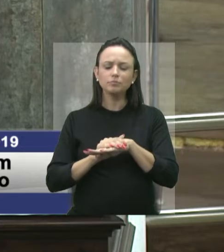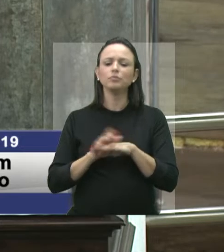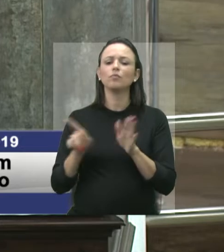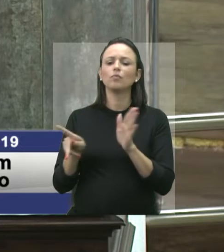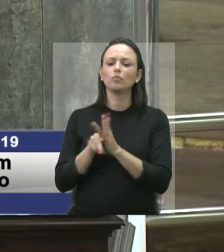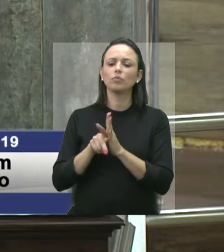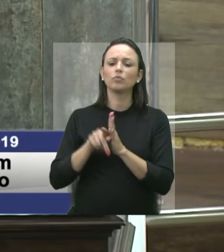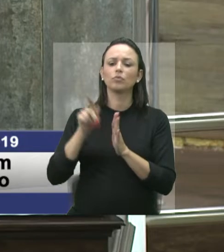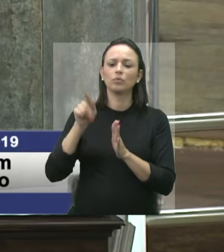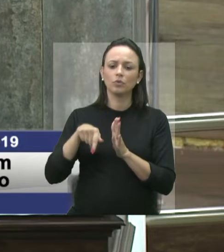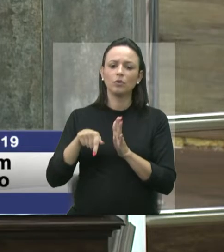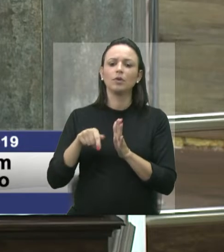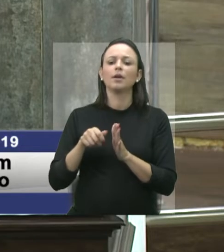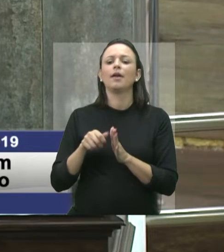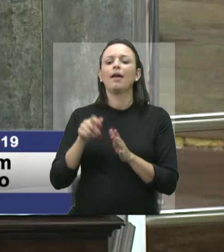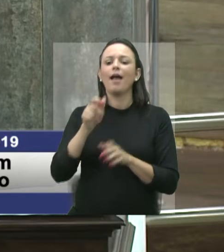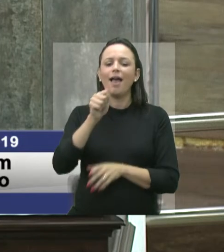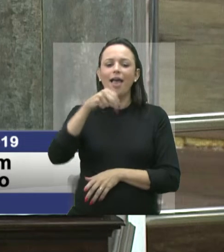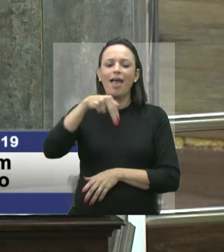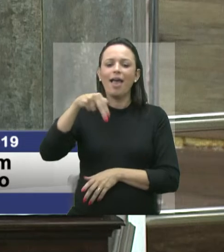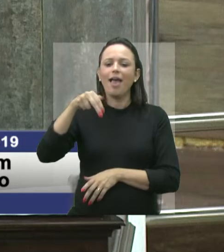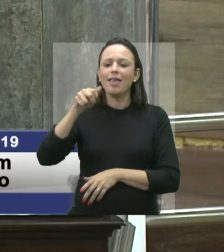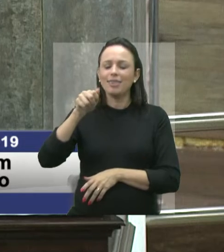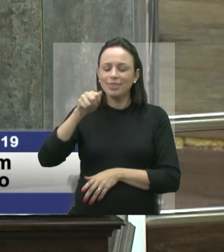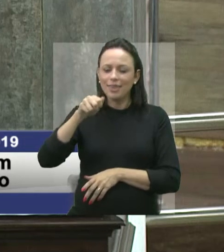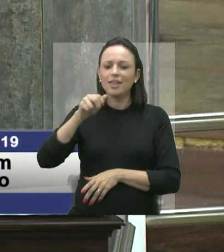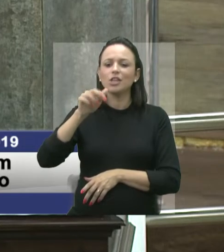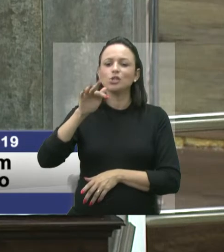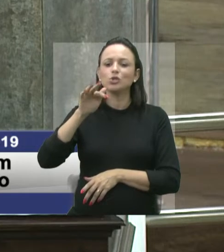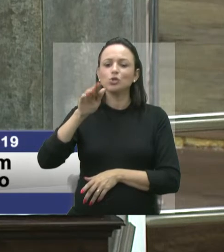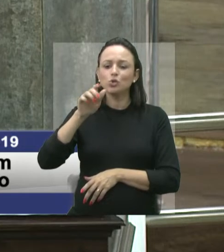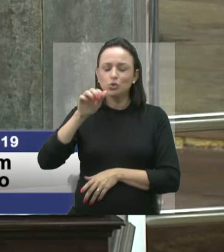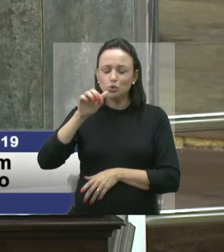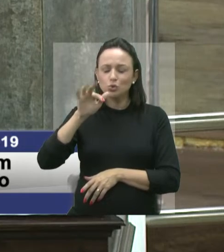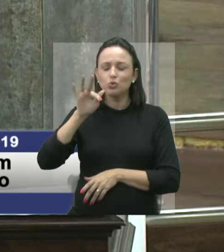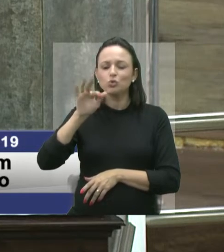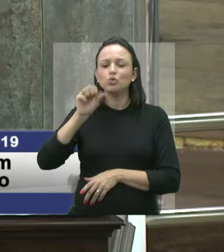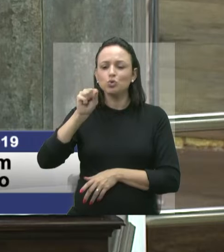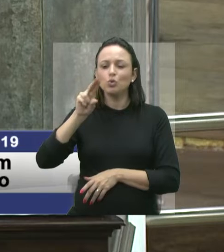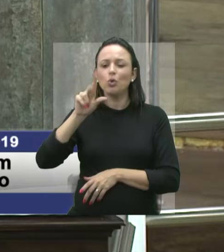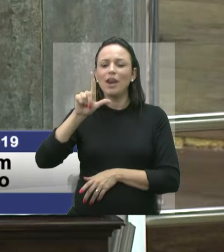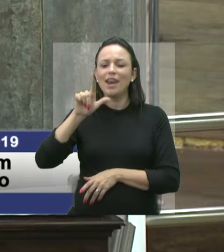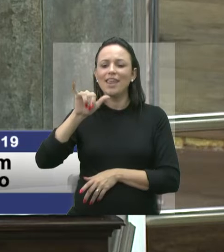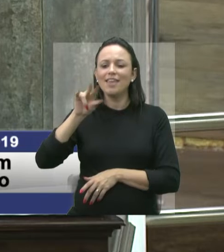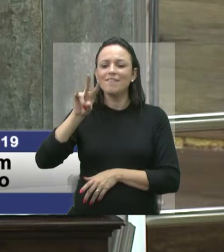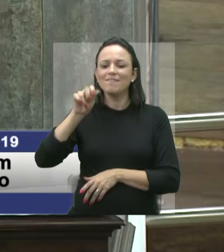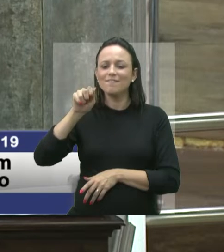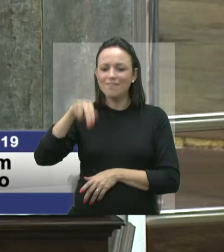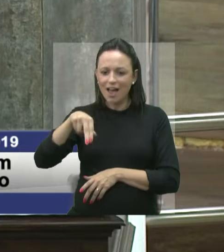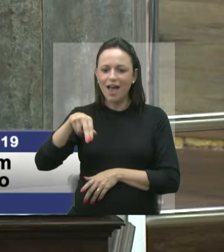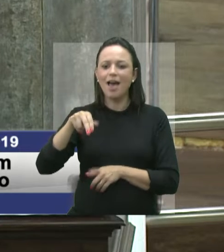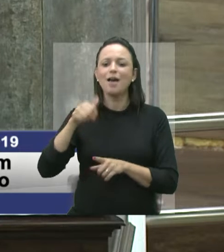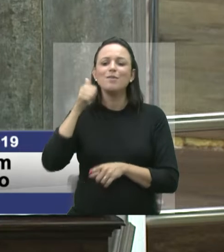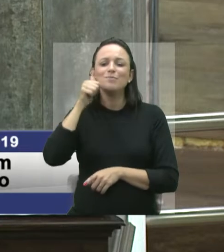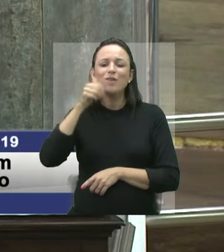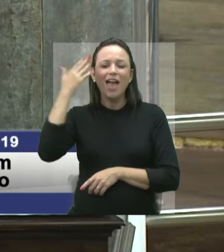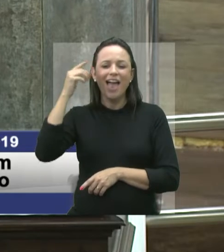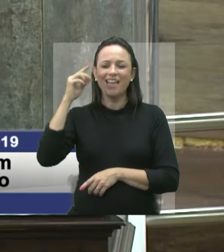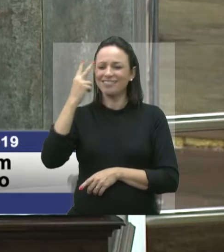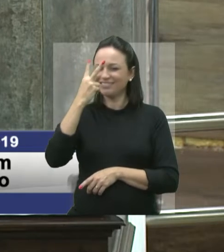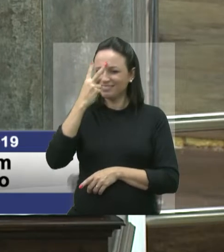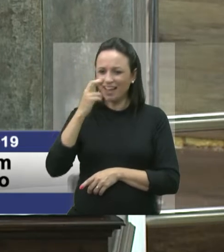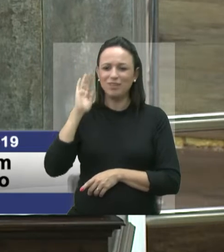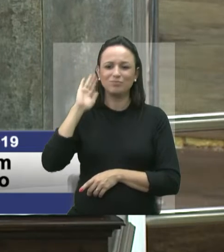Municipal N. Sullivan de São Caetano do Sul, a primeira escola para pessoas com surdo-cegueira